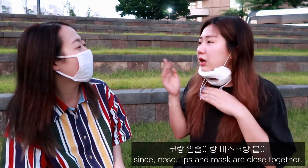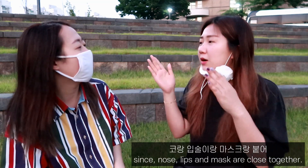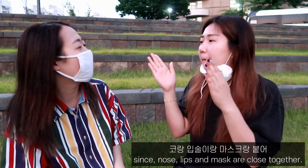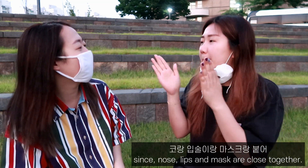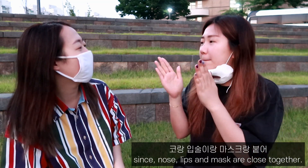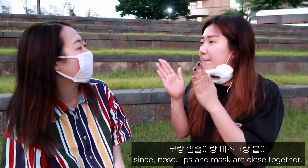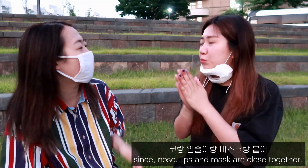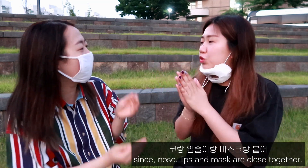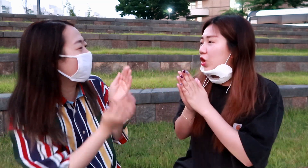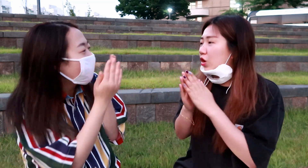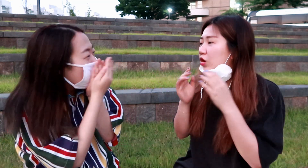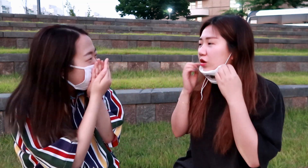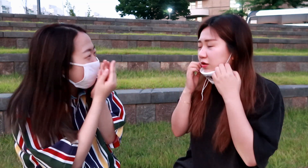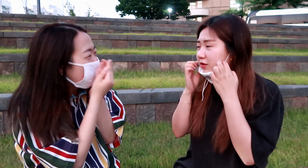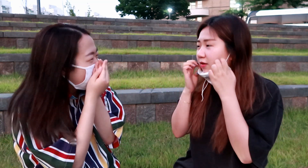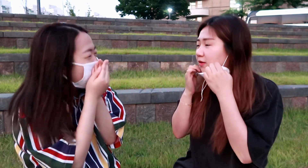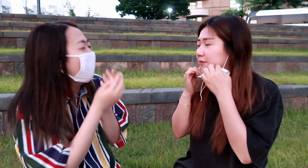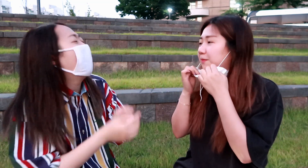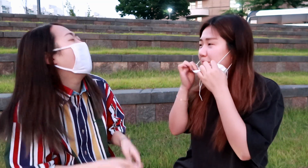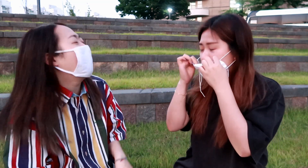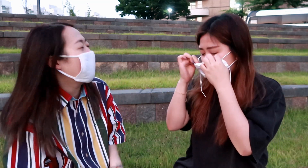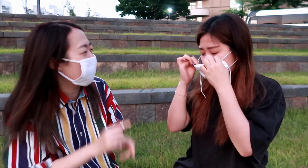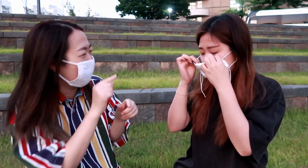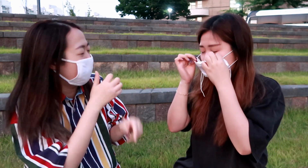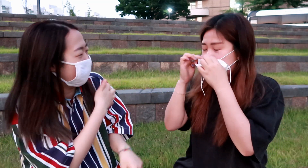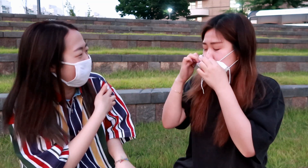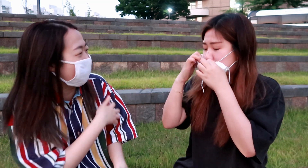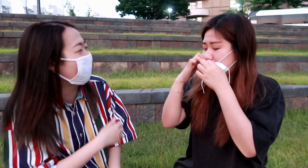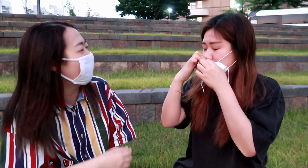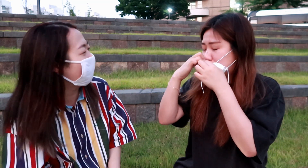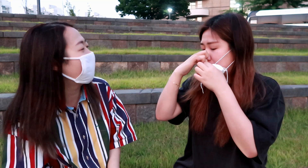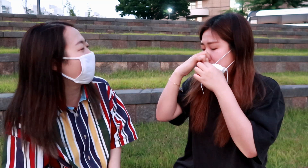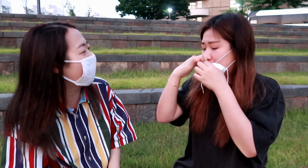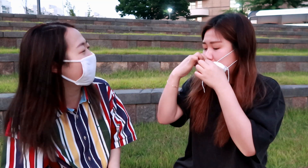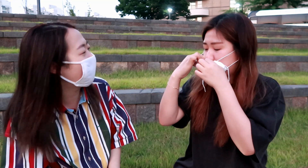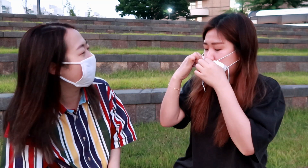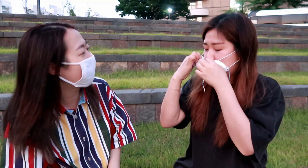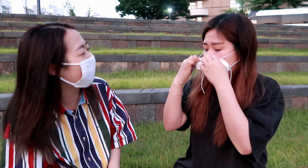입술이랑 붙어. 아, 조금 붙어.